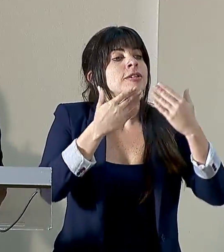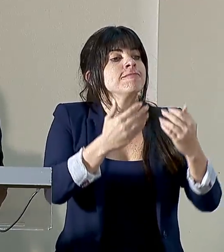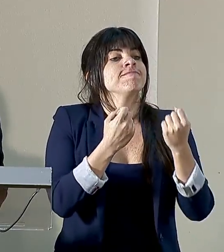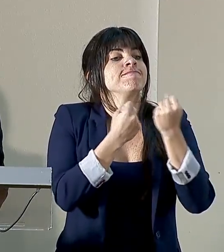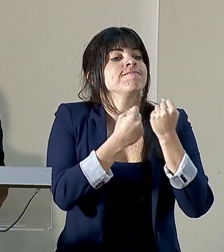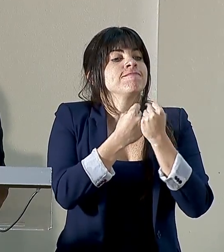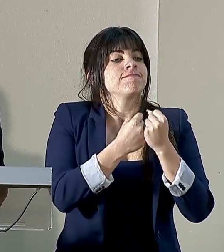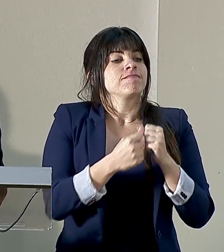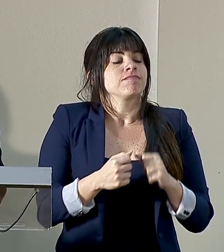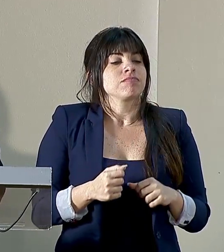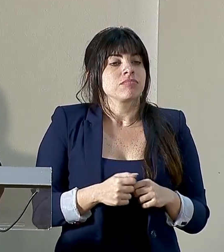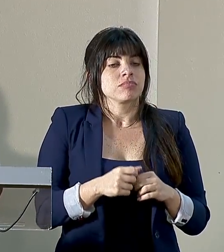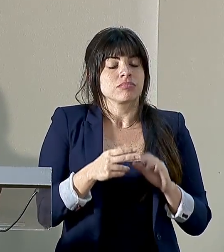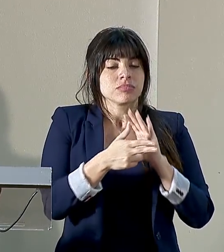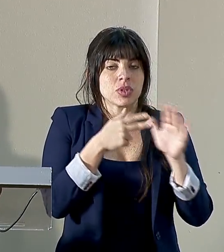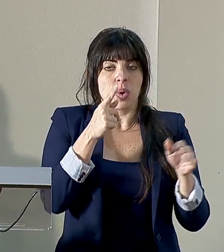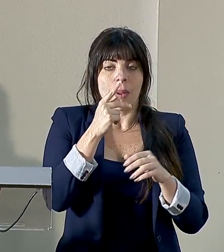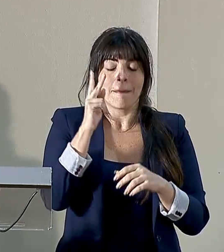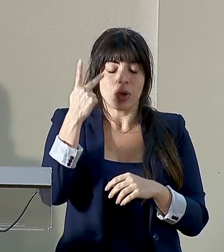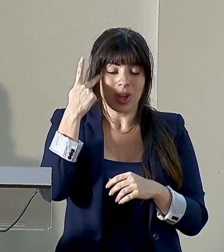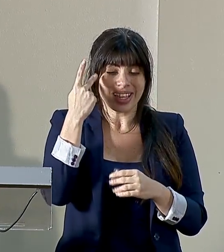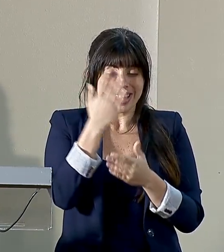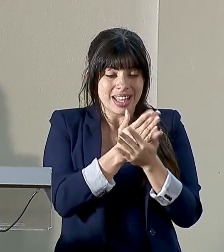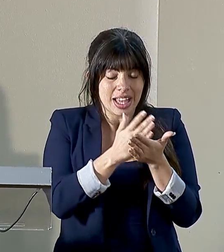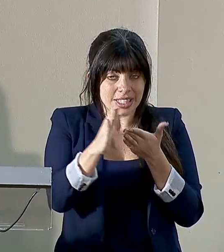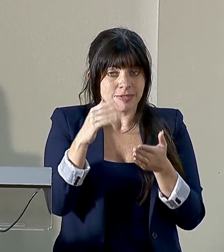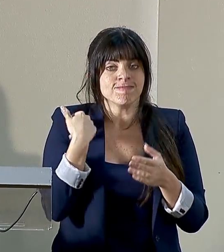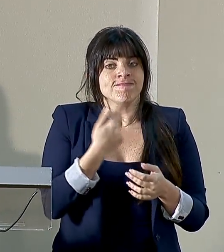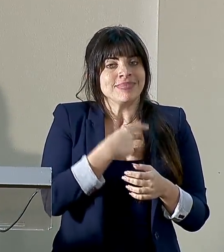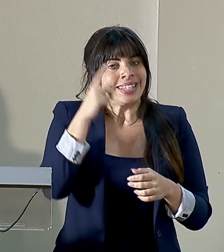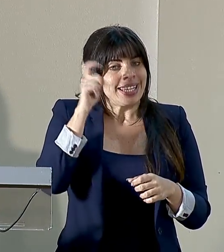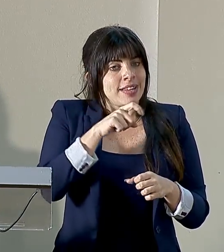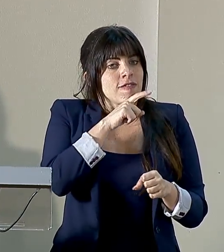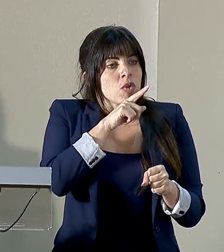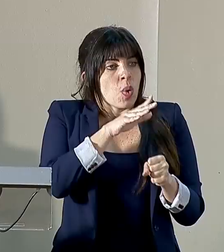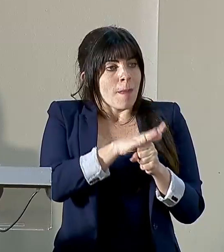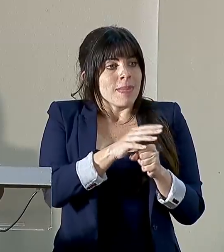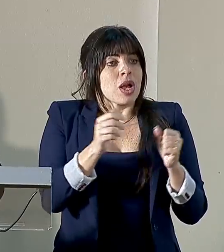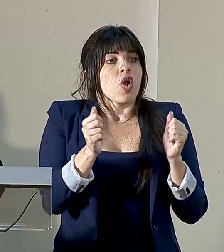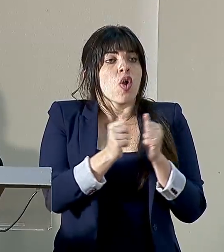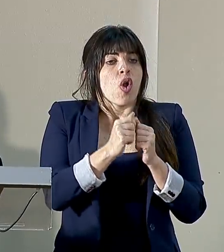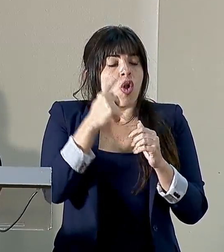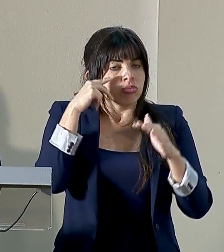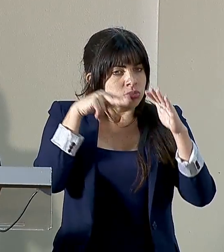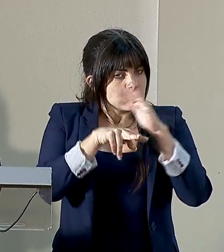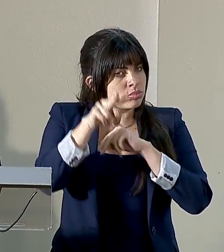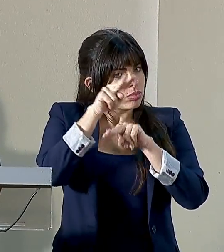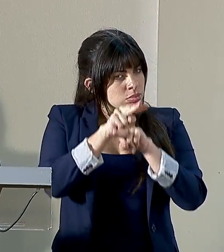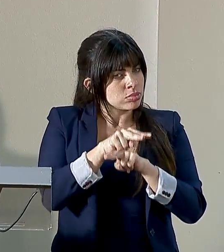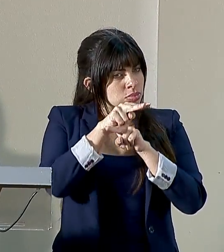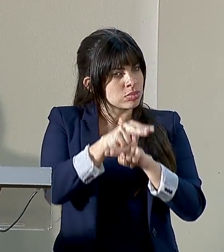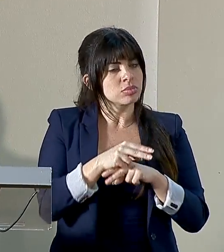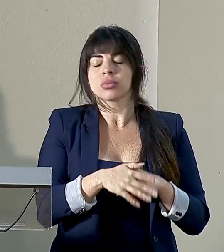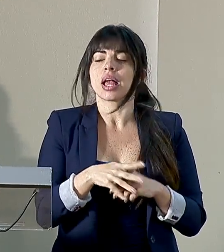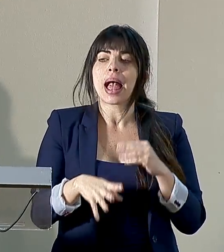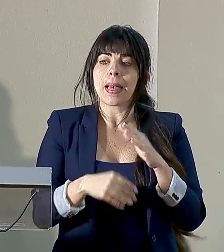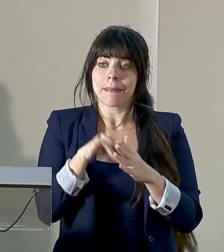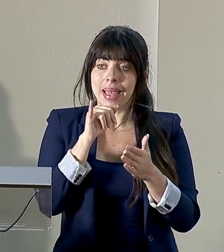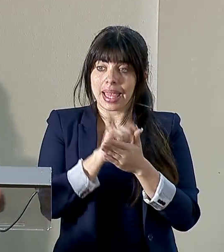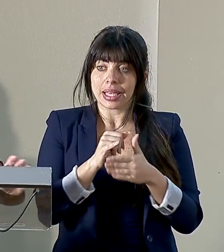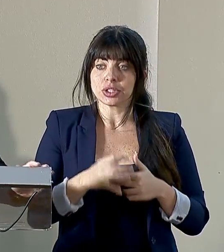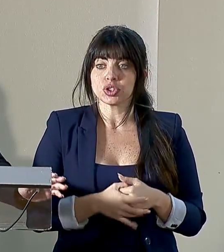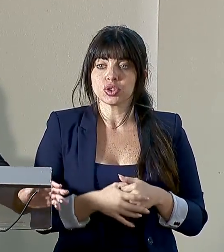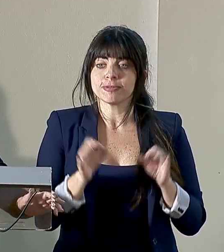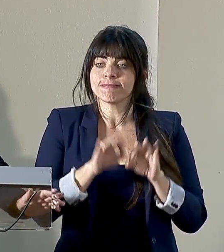realmente resellar una política de erradicación, la tenemos que cumplir con ojos vigilantes. Además de